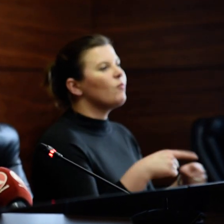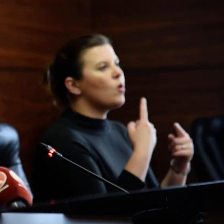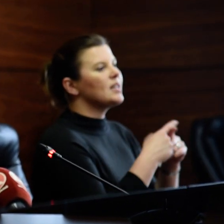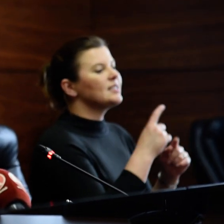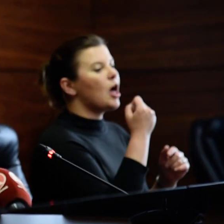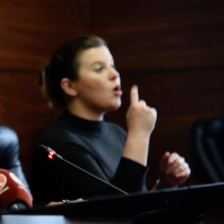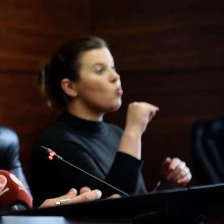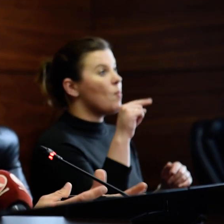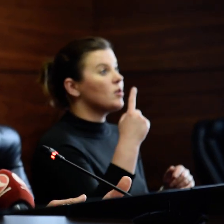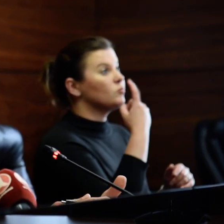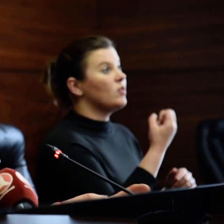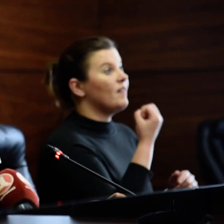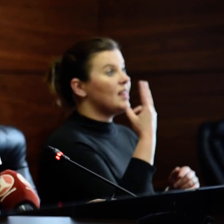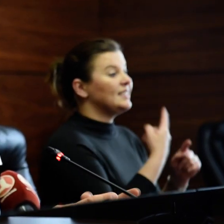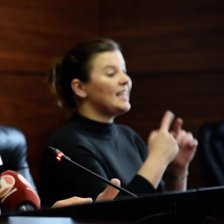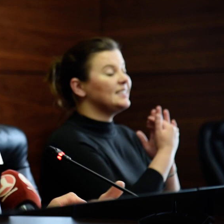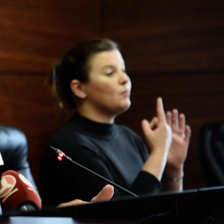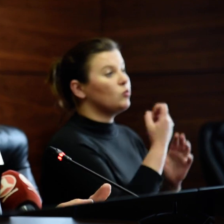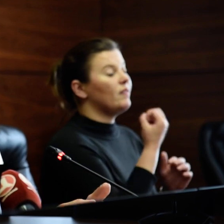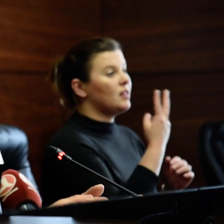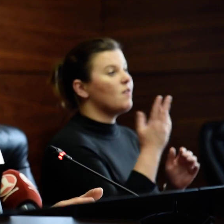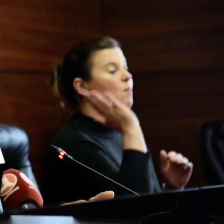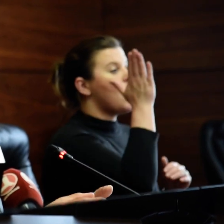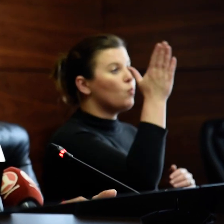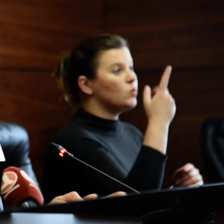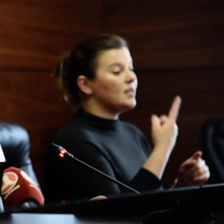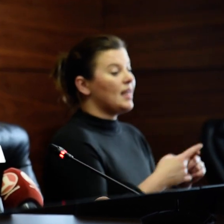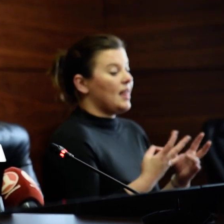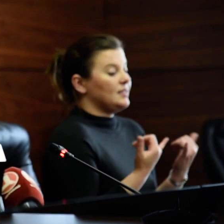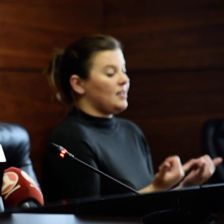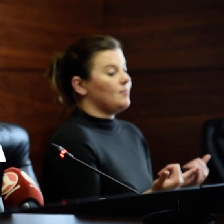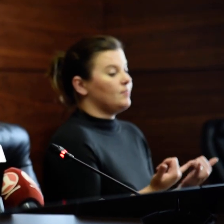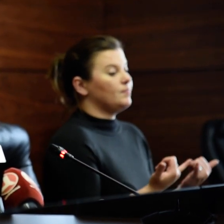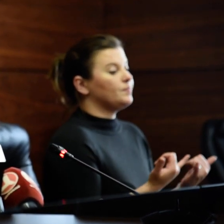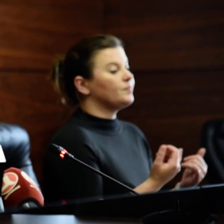номером 112, ця система 112 в майбутньому, наразі це бачення